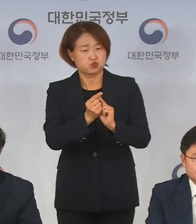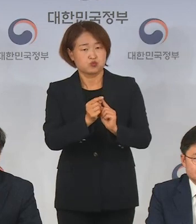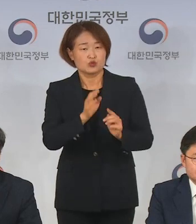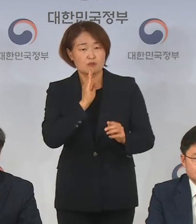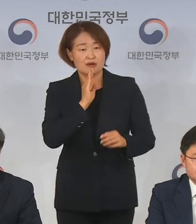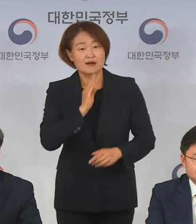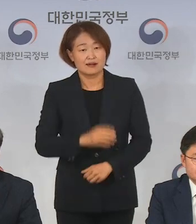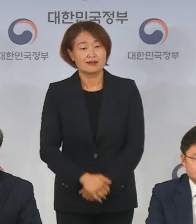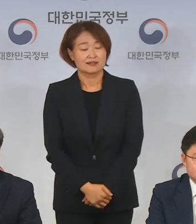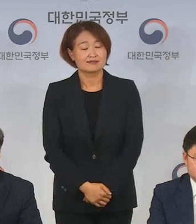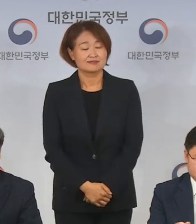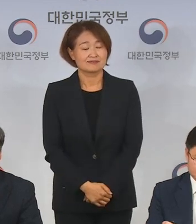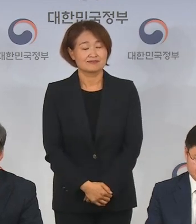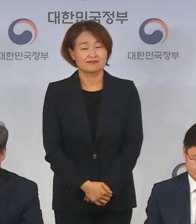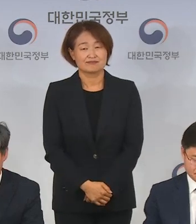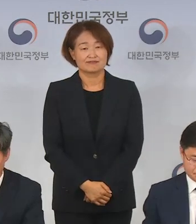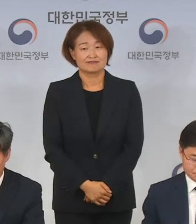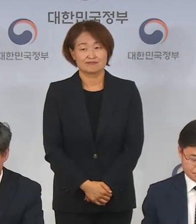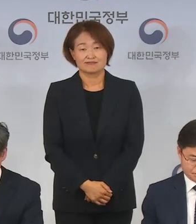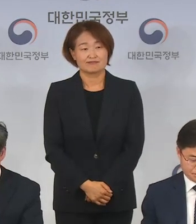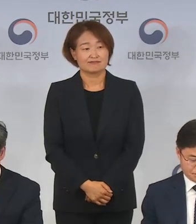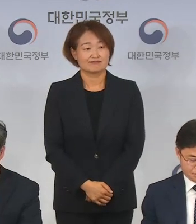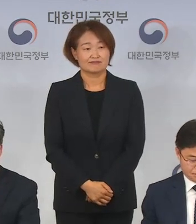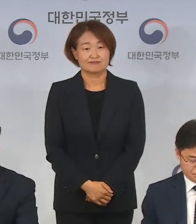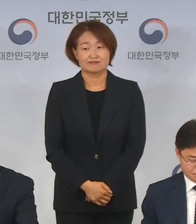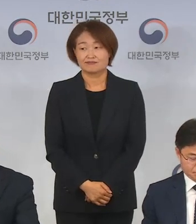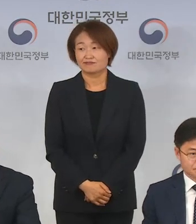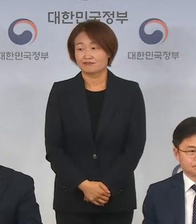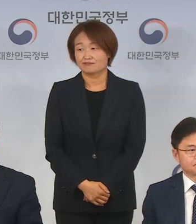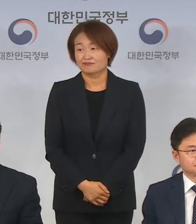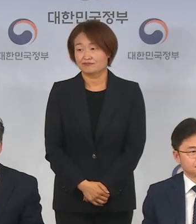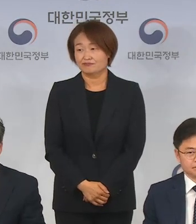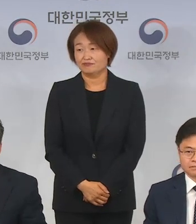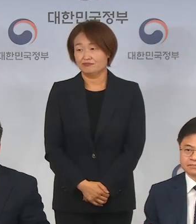진지하게 생각하고 있지 않느냐 이렇게 생각을 하고 있습니다.